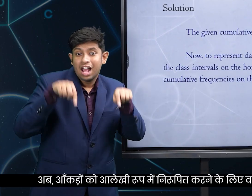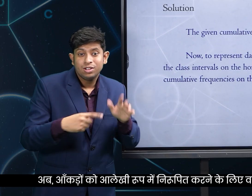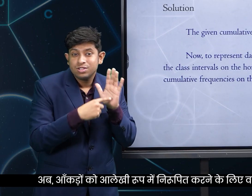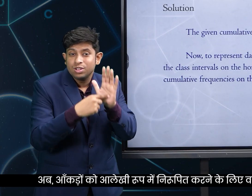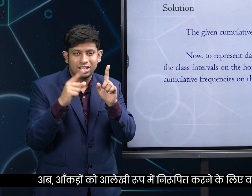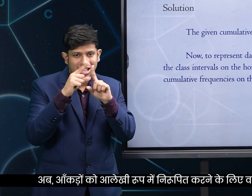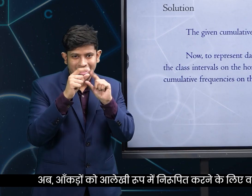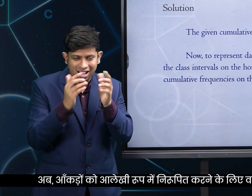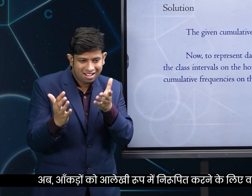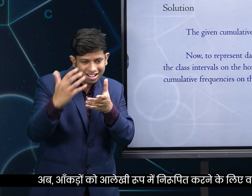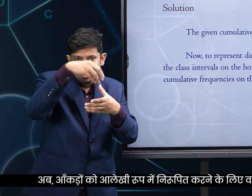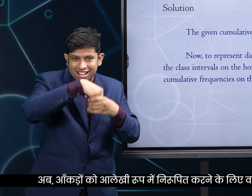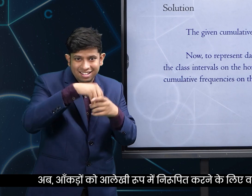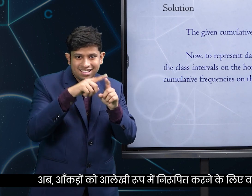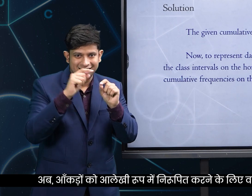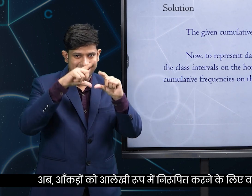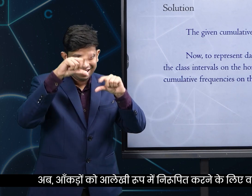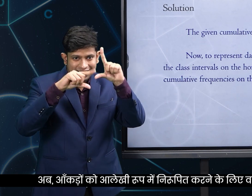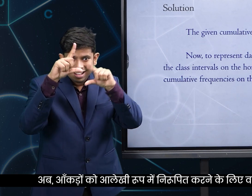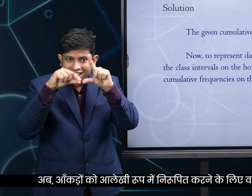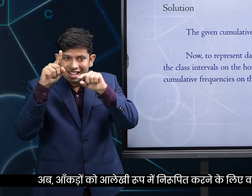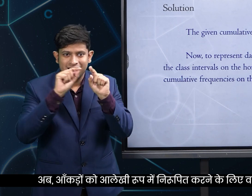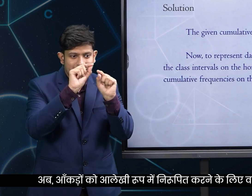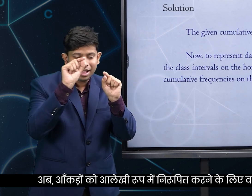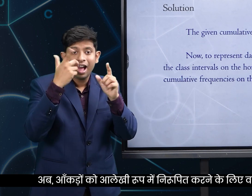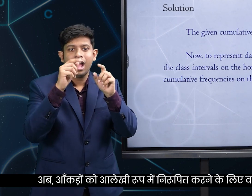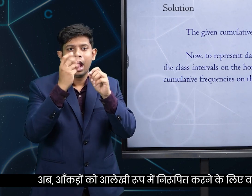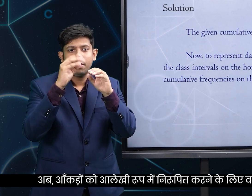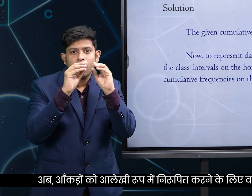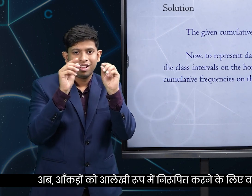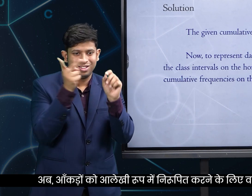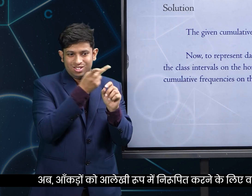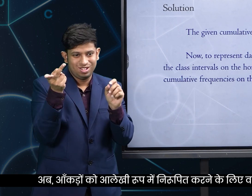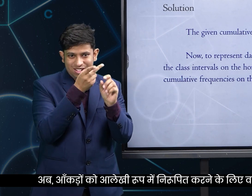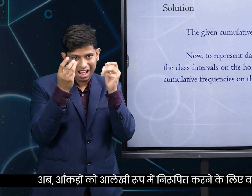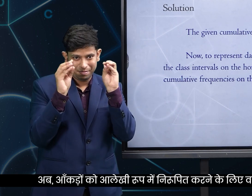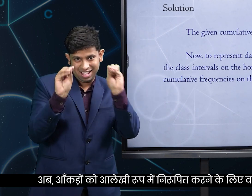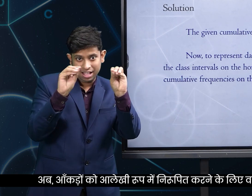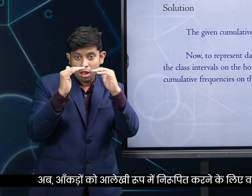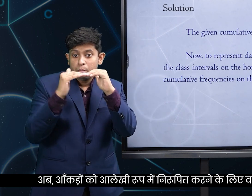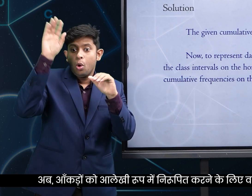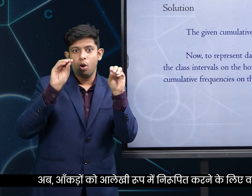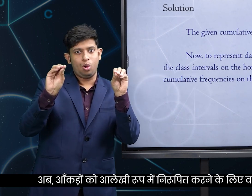अब आंकड़ों को आलेखी रूप में निरूपित करने के लिए वर्ग अंतरालों की ऊपरी सीमाओं